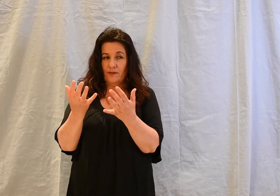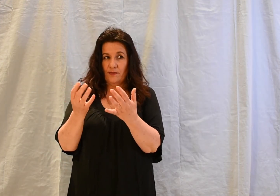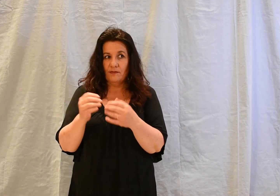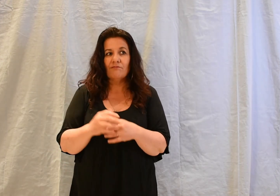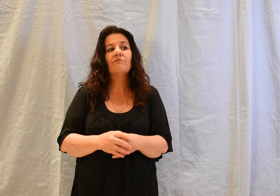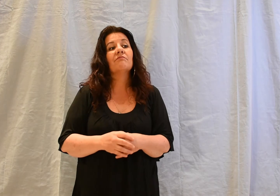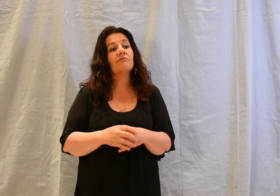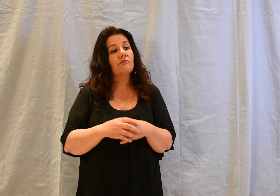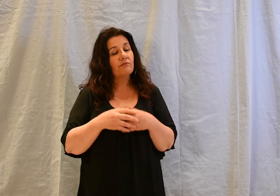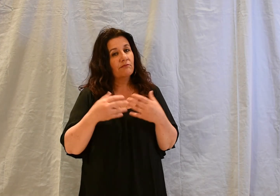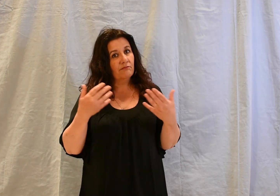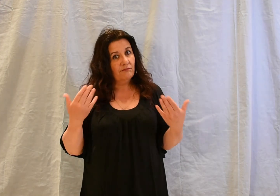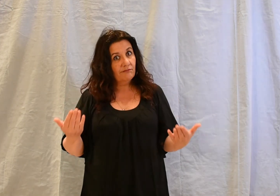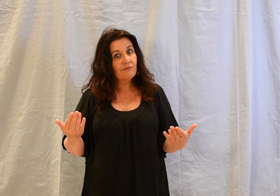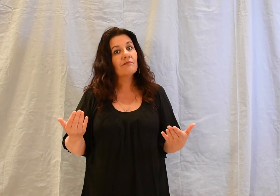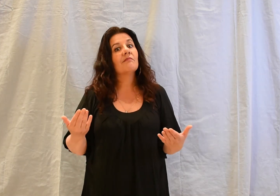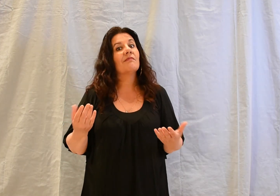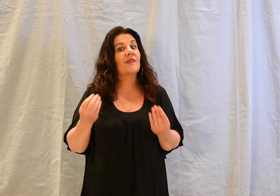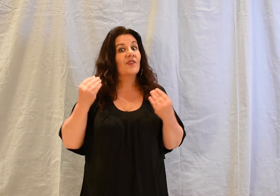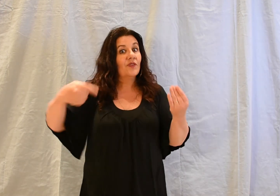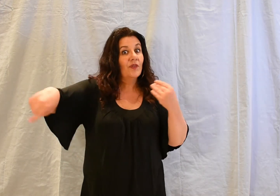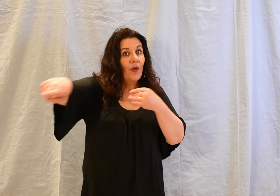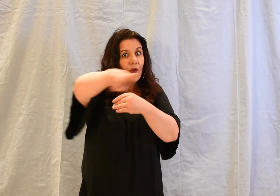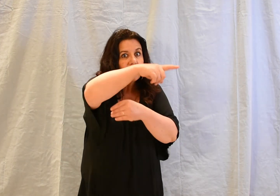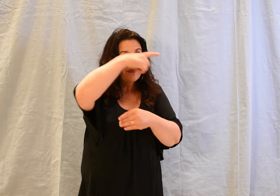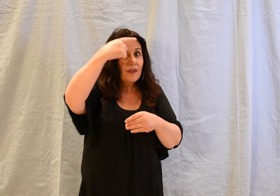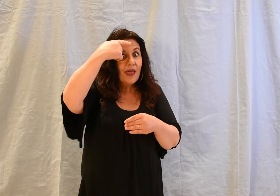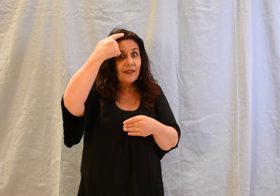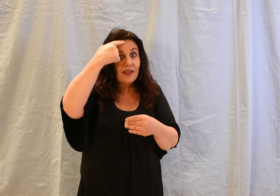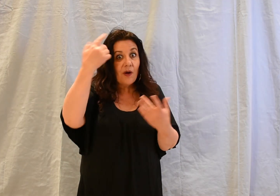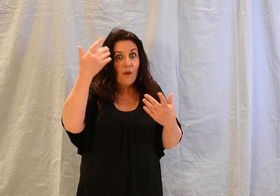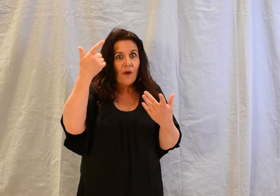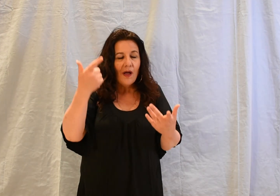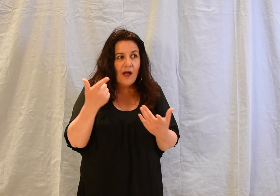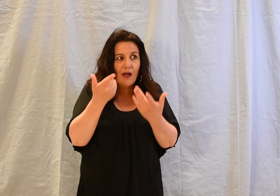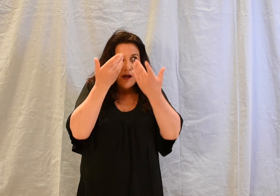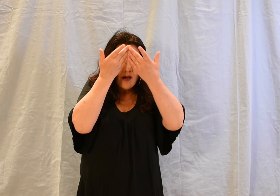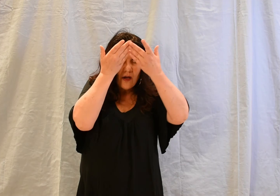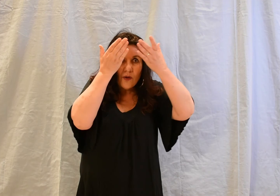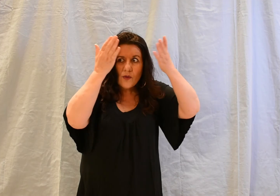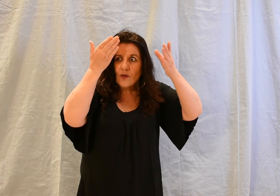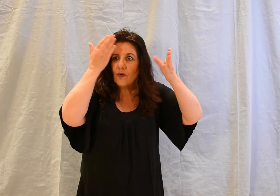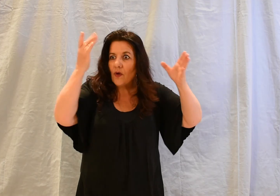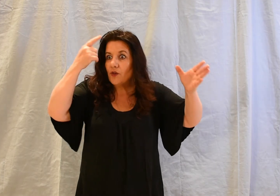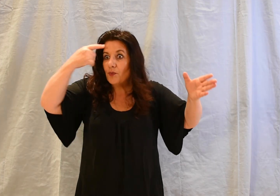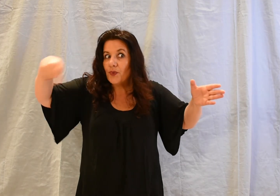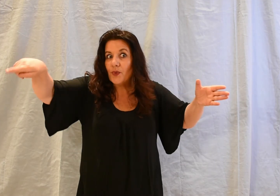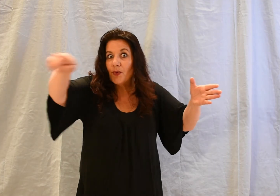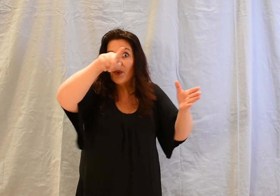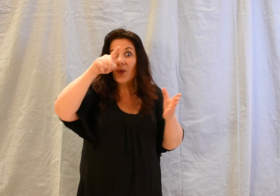Alors, il ouvrit leur intelligence à la compréhension des Écritures. Il leur dit «